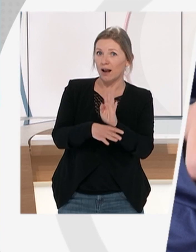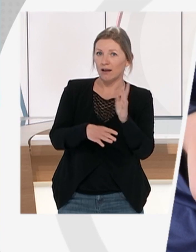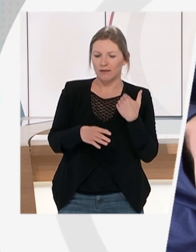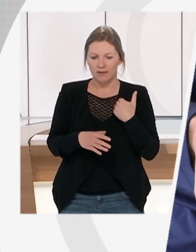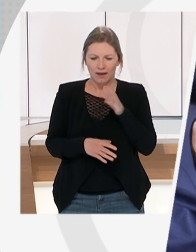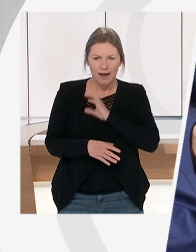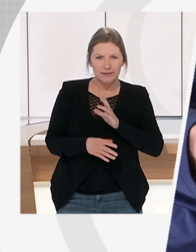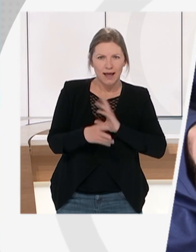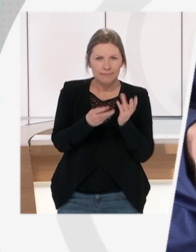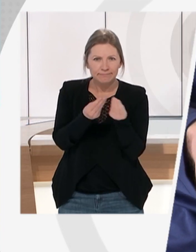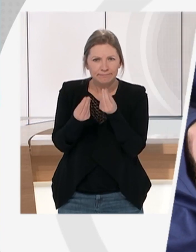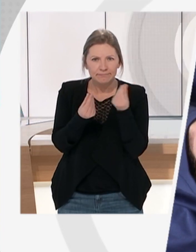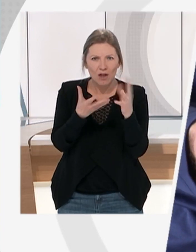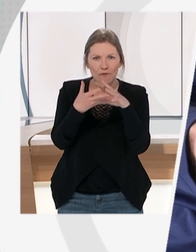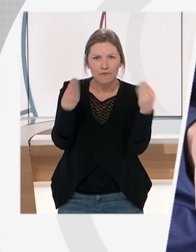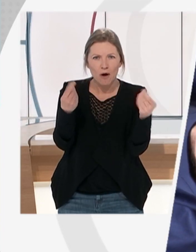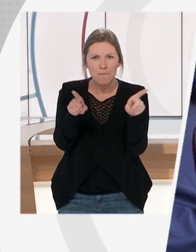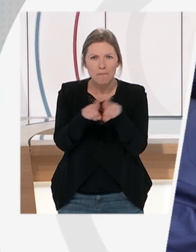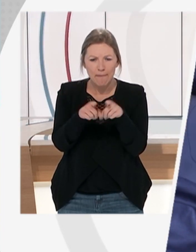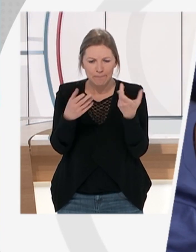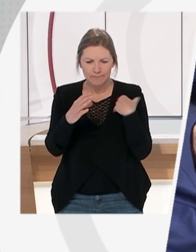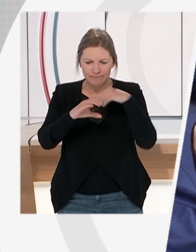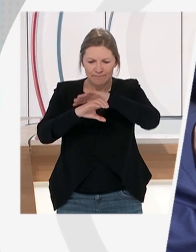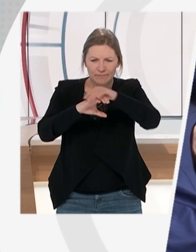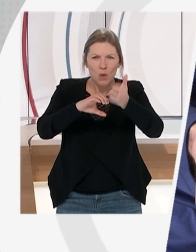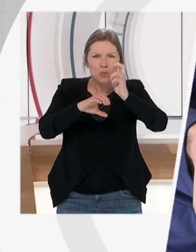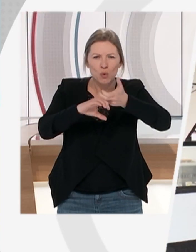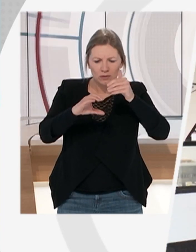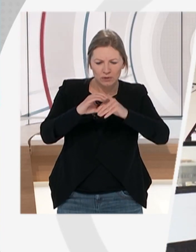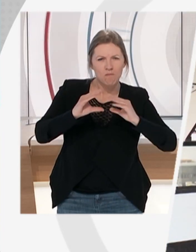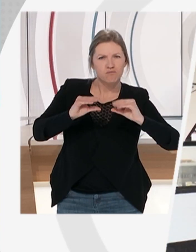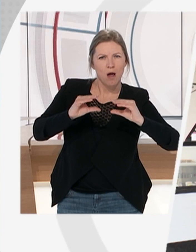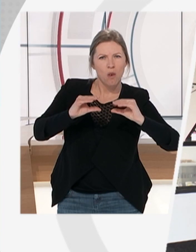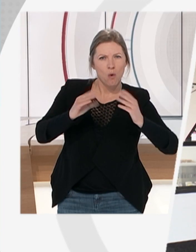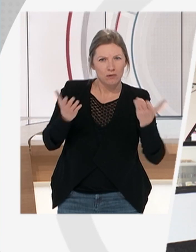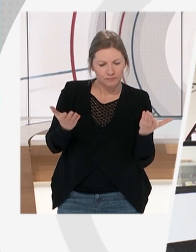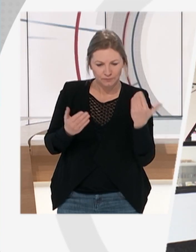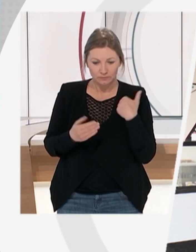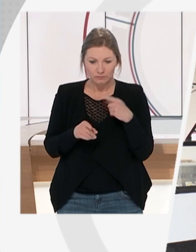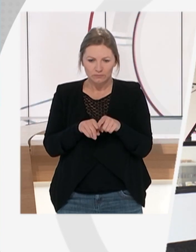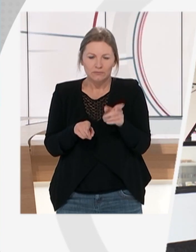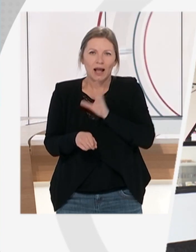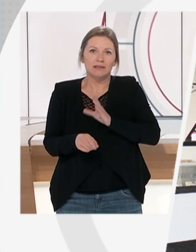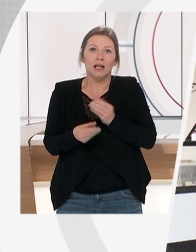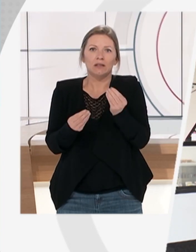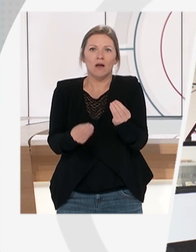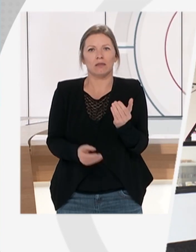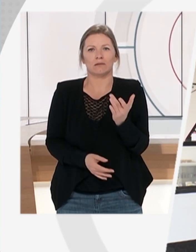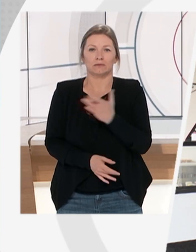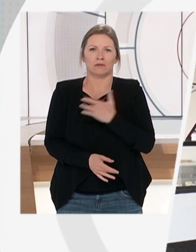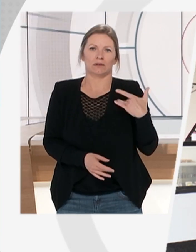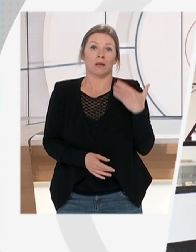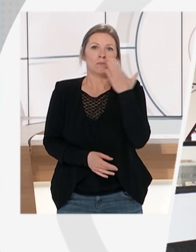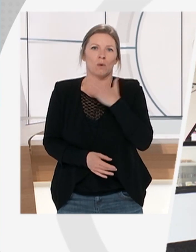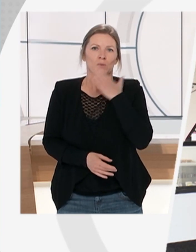retrouver quelque chose de moelleux, vous voyez, quelque chose de bien croquant et bien moelleux à l'intérieur. Végétaliser et aussi assainir, entre guillemets, un petit peu la gamme, c'est-à-dire enlever